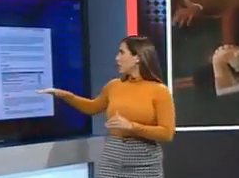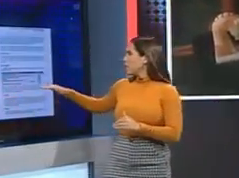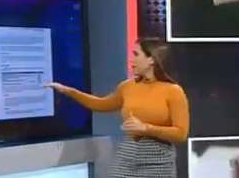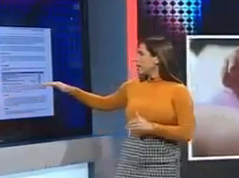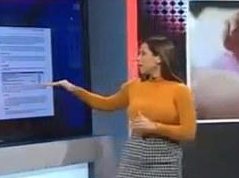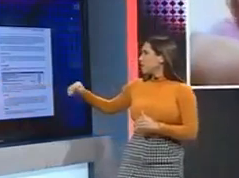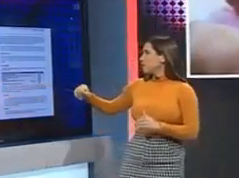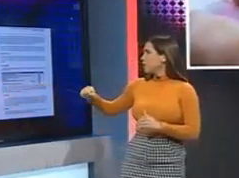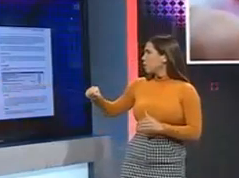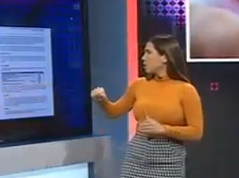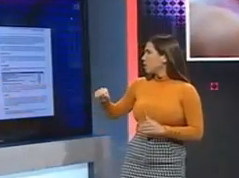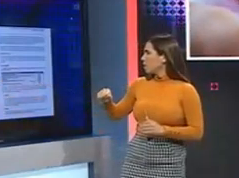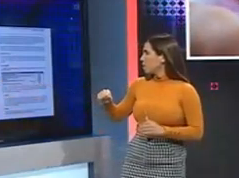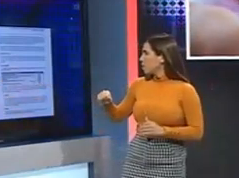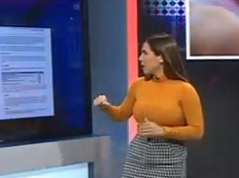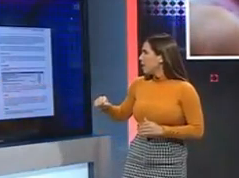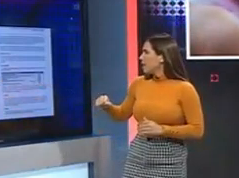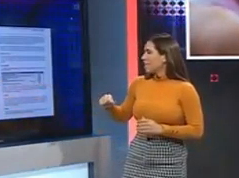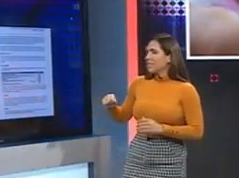requisito, es por la misma cantidad,